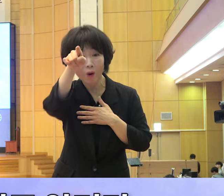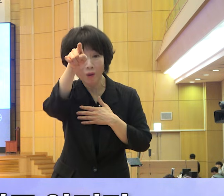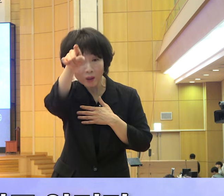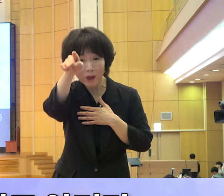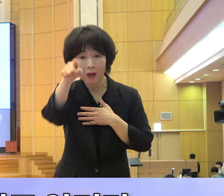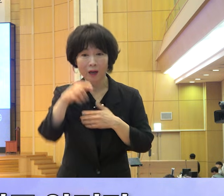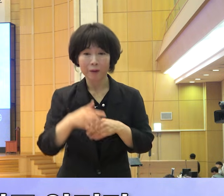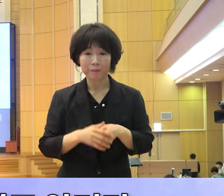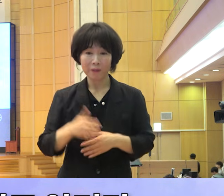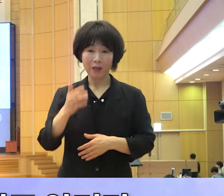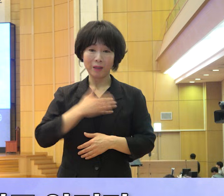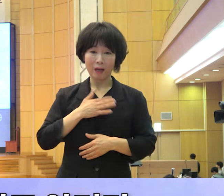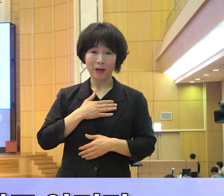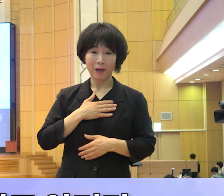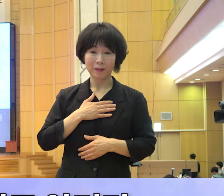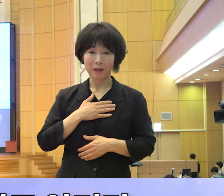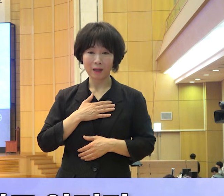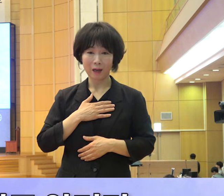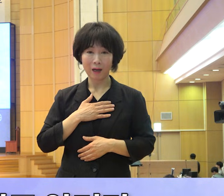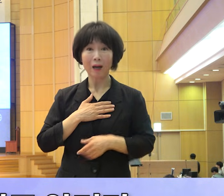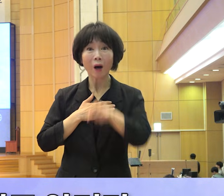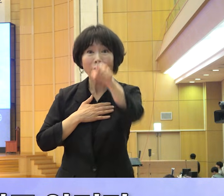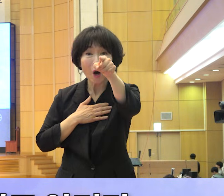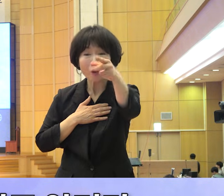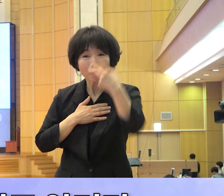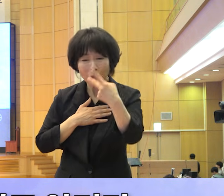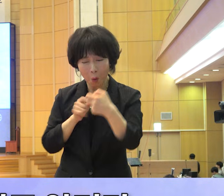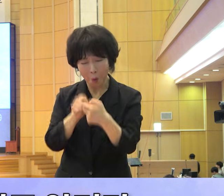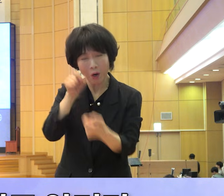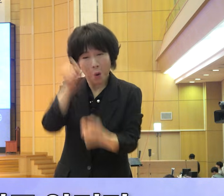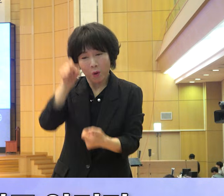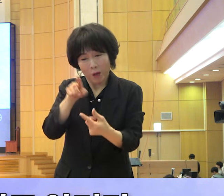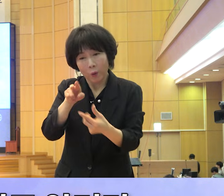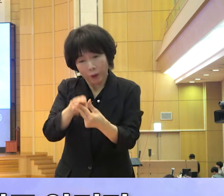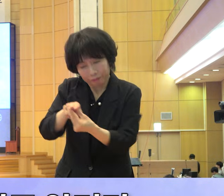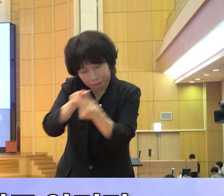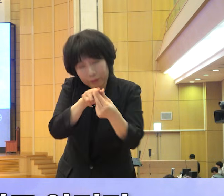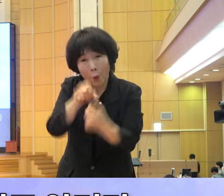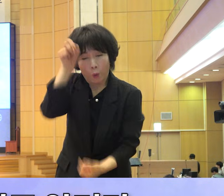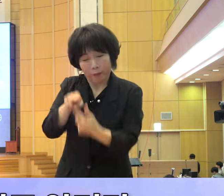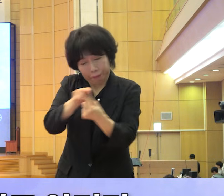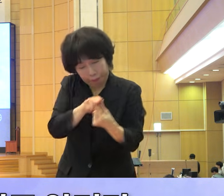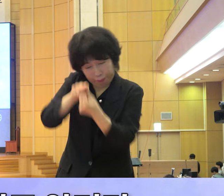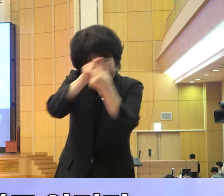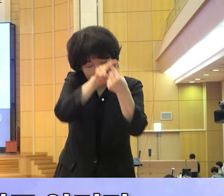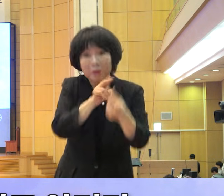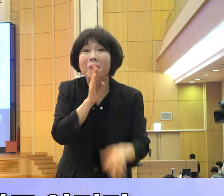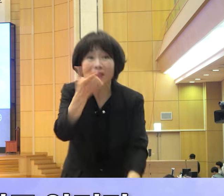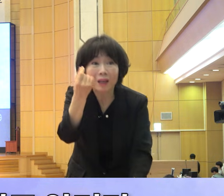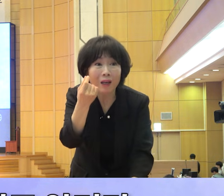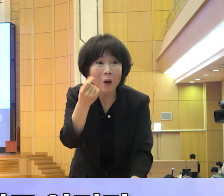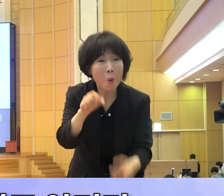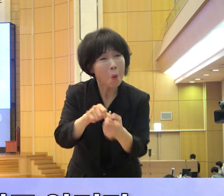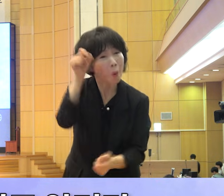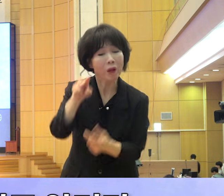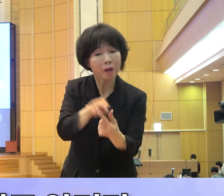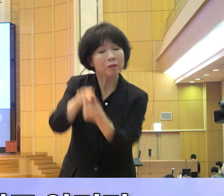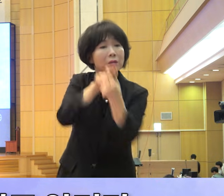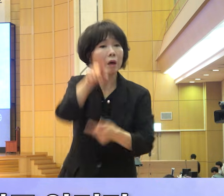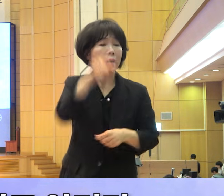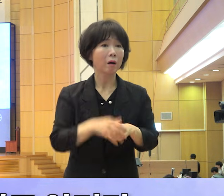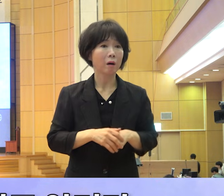내가 예수님 말하기를 내가 이렇게 오랜 기간 동안 너희와 함께 있으되, 함께 있었다고